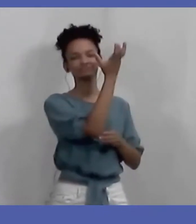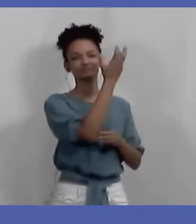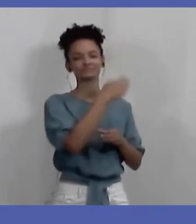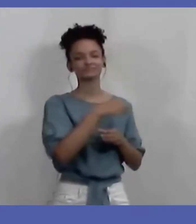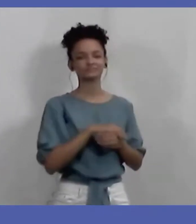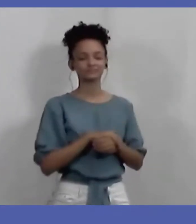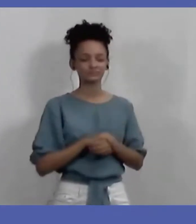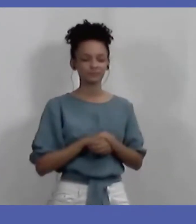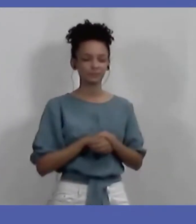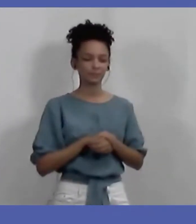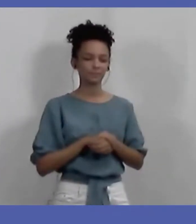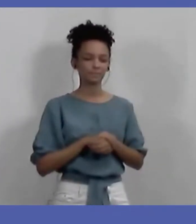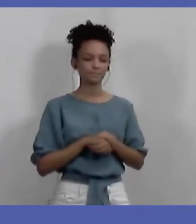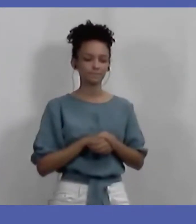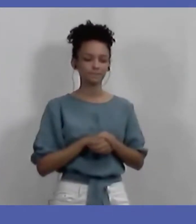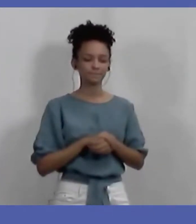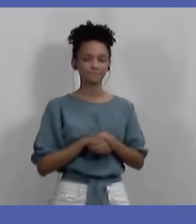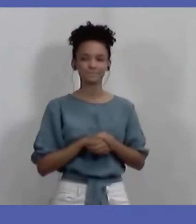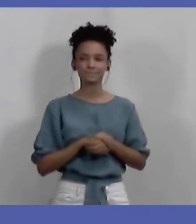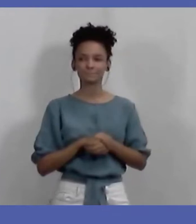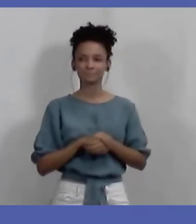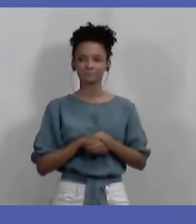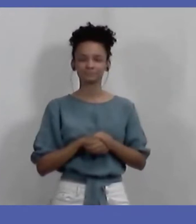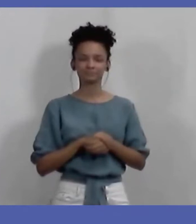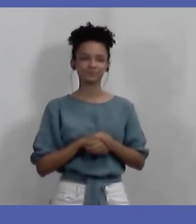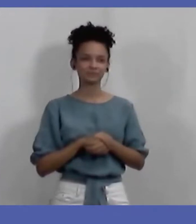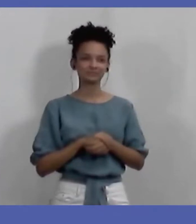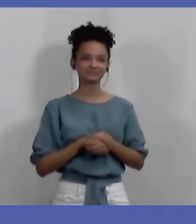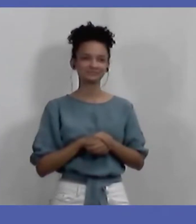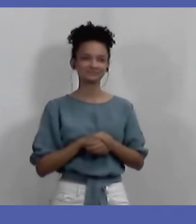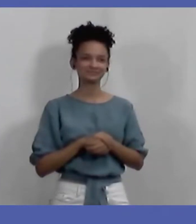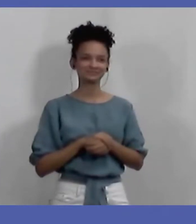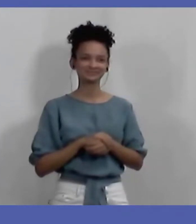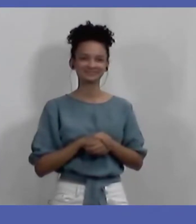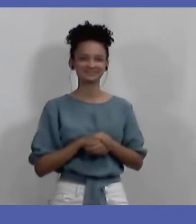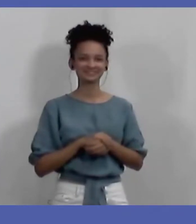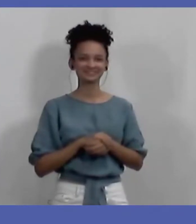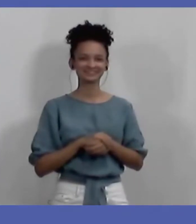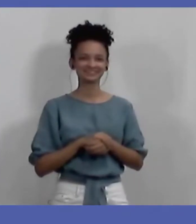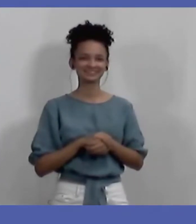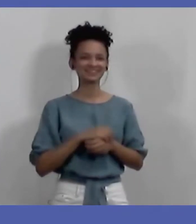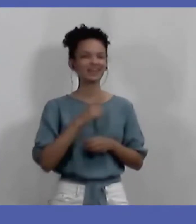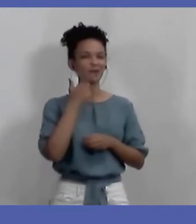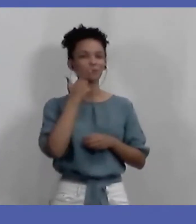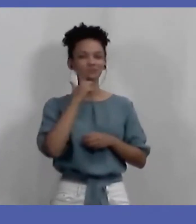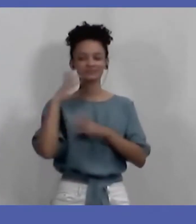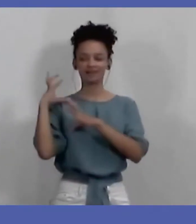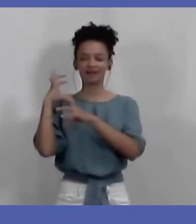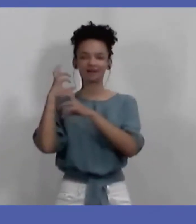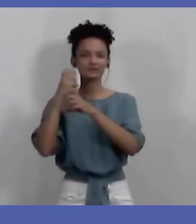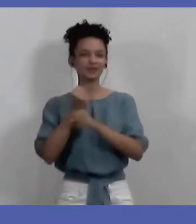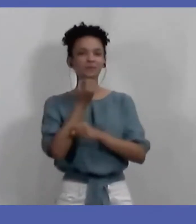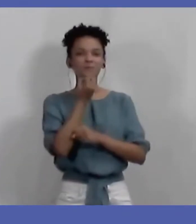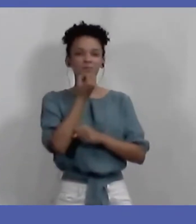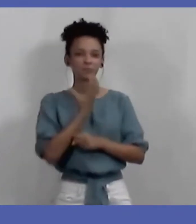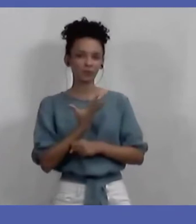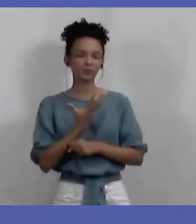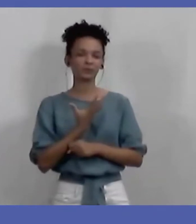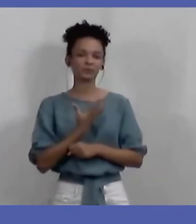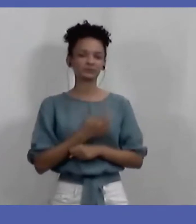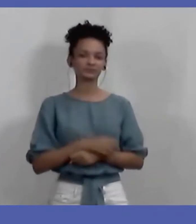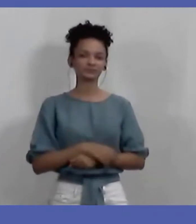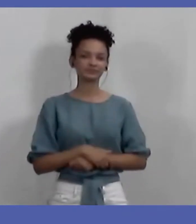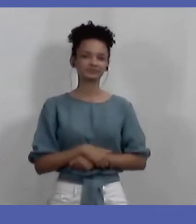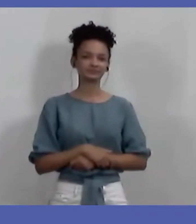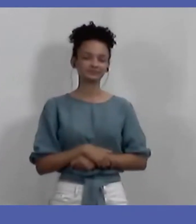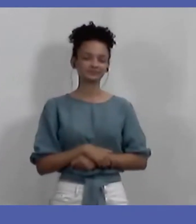a 30, a 60, a 100 por 1. Ó Senhor Jesus.